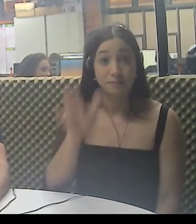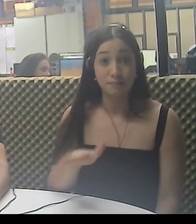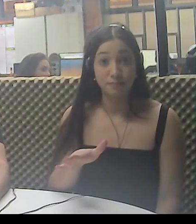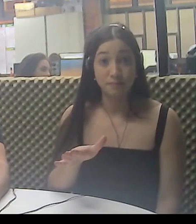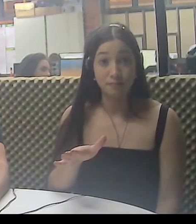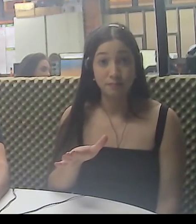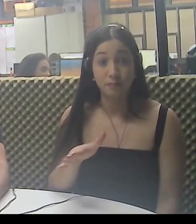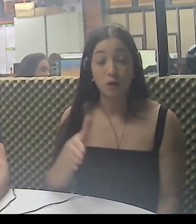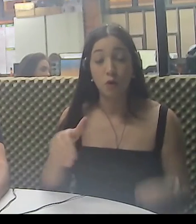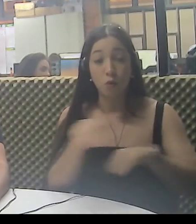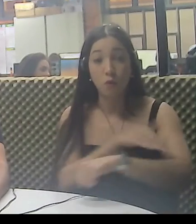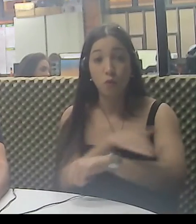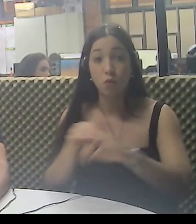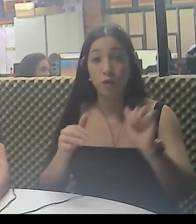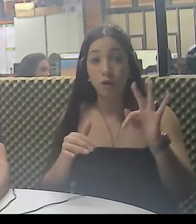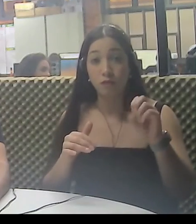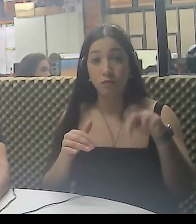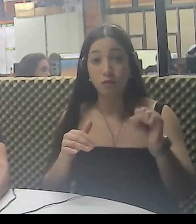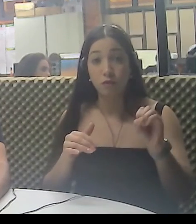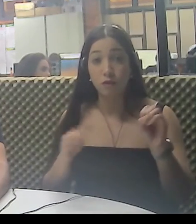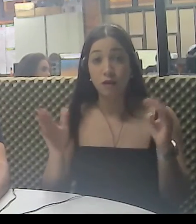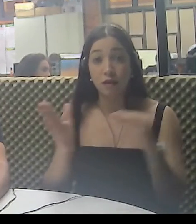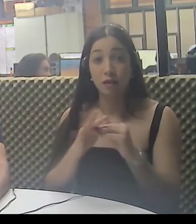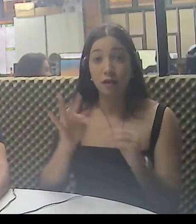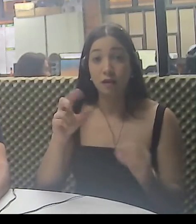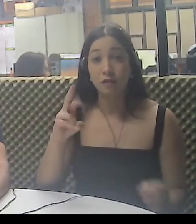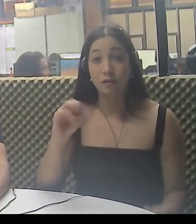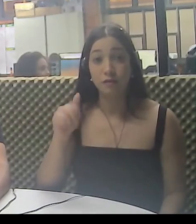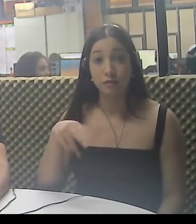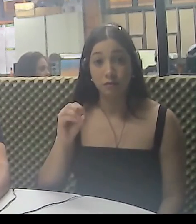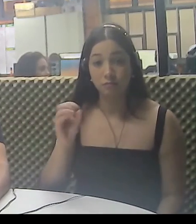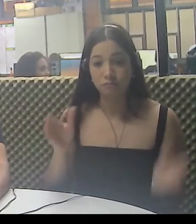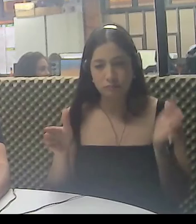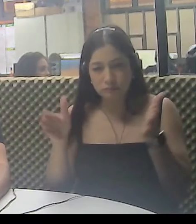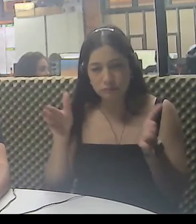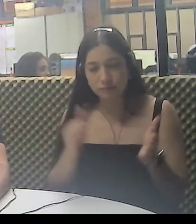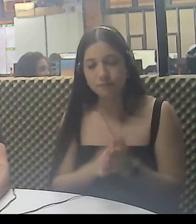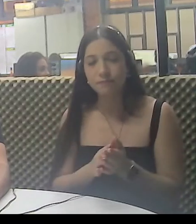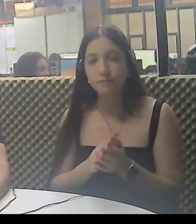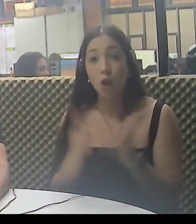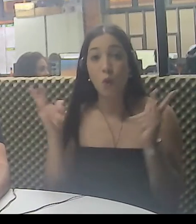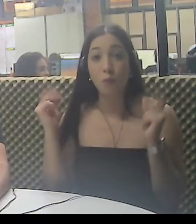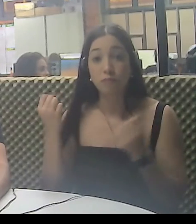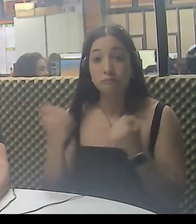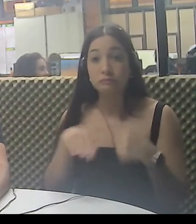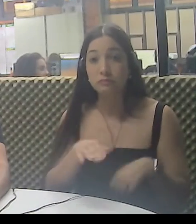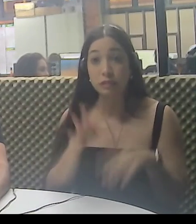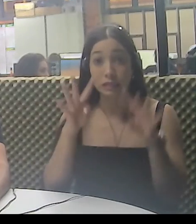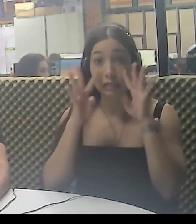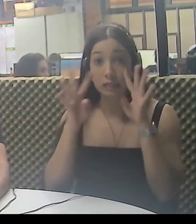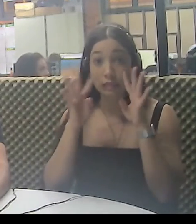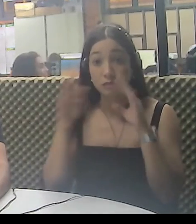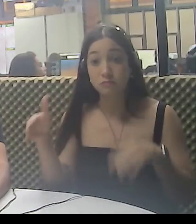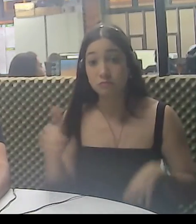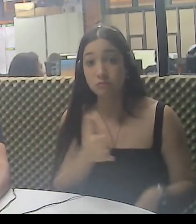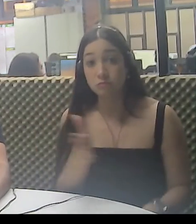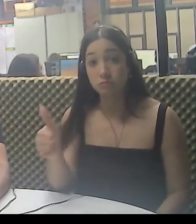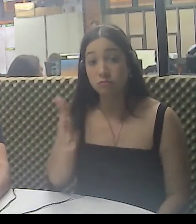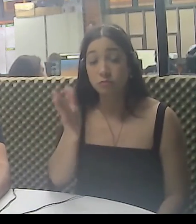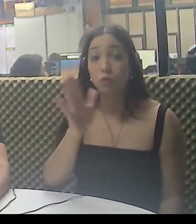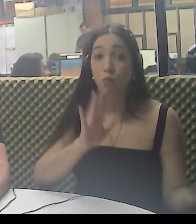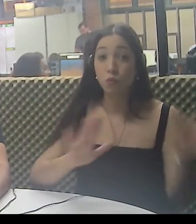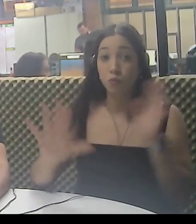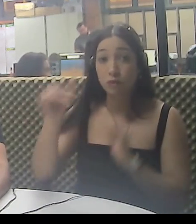no trecho entre as avenidas Afonso Pena e Floriano Peixoto. Os motoristas devem ficar atentos ao transitar pelo local